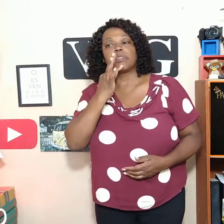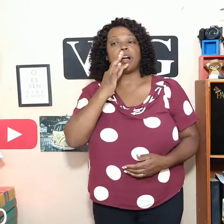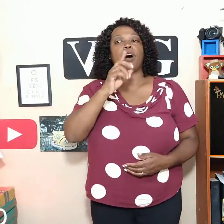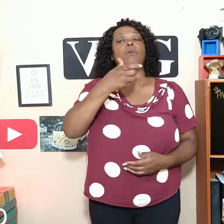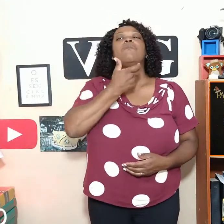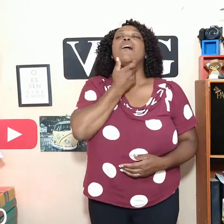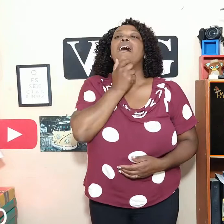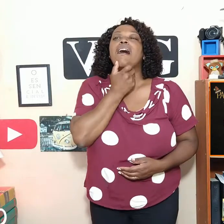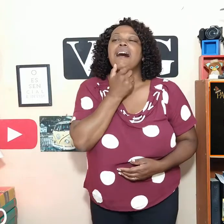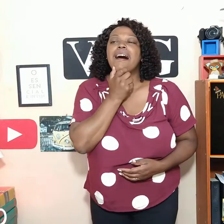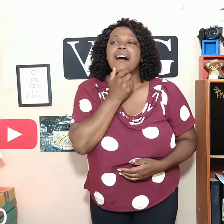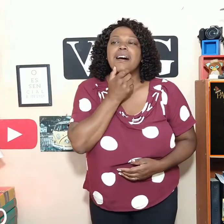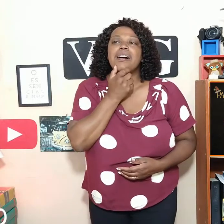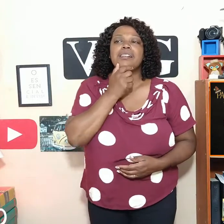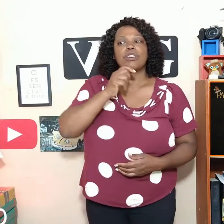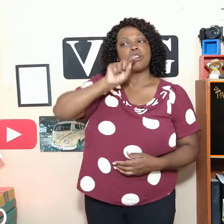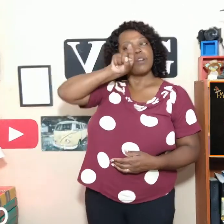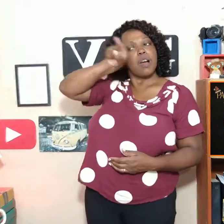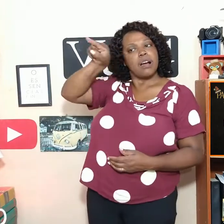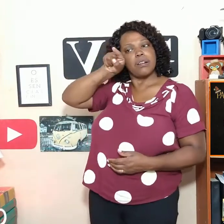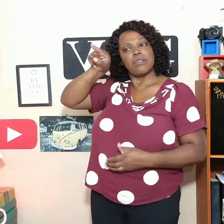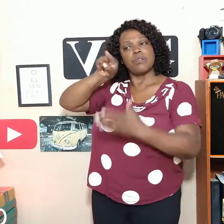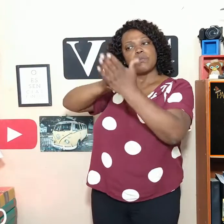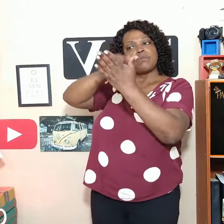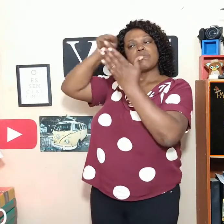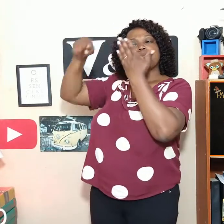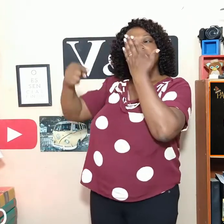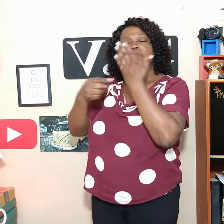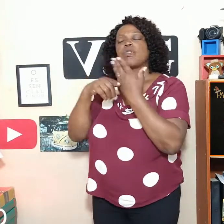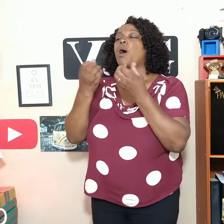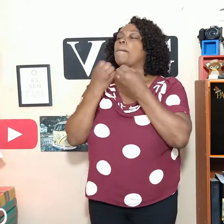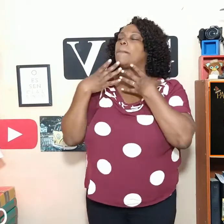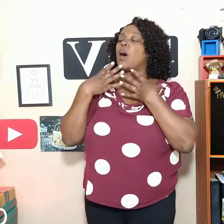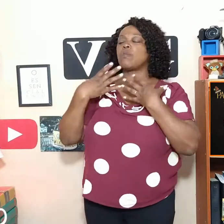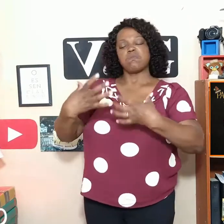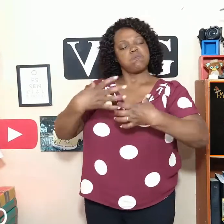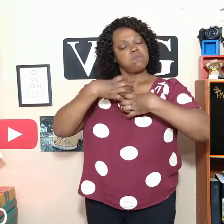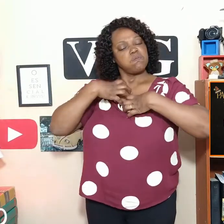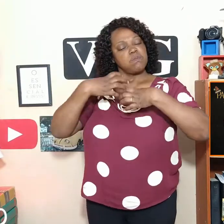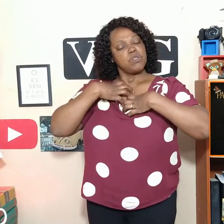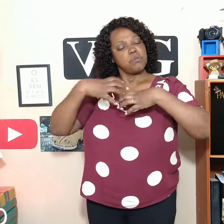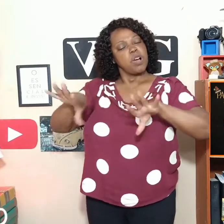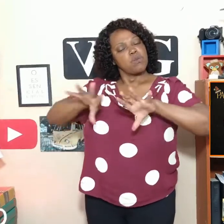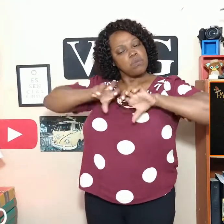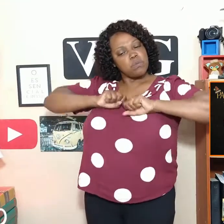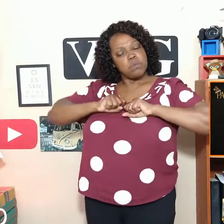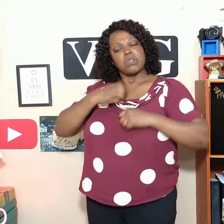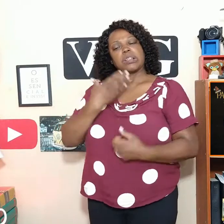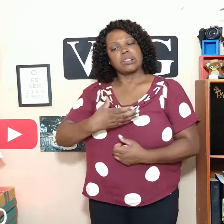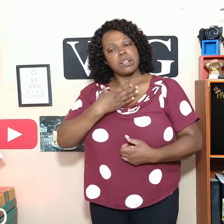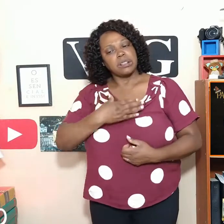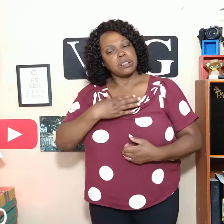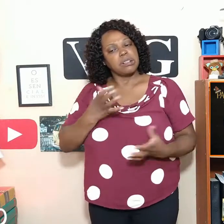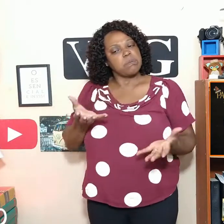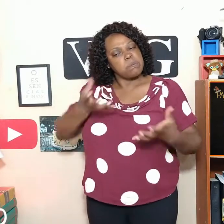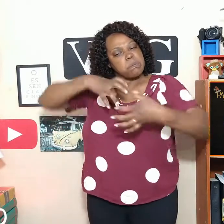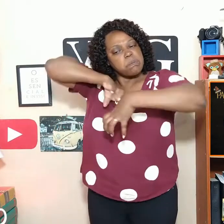é britânica, a do Father Christmas, que é a personificação dos bons sentimentos natalinos em contraste aos sentimentos ruins, como